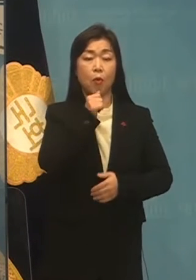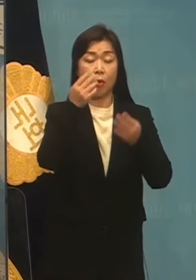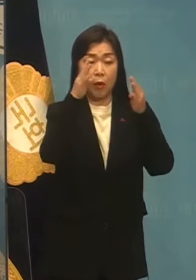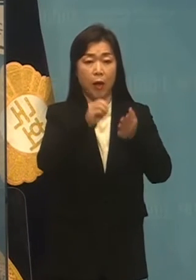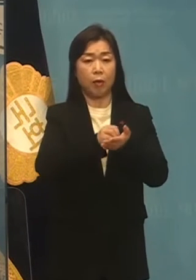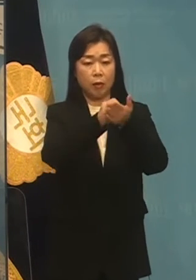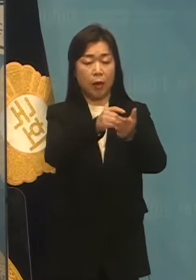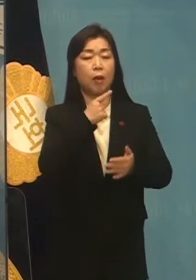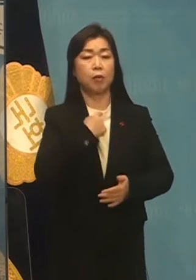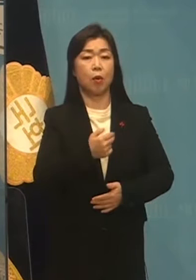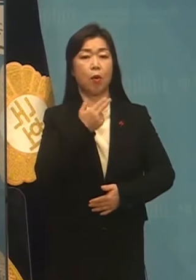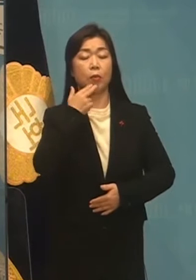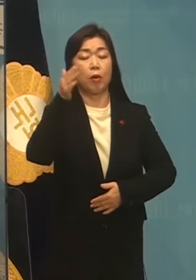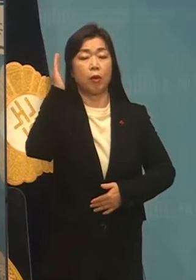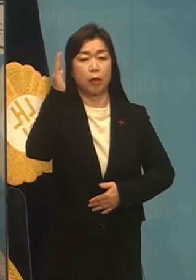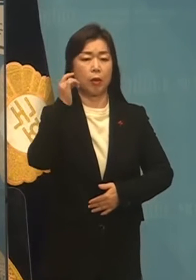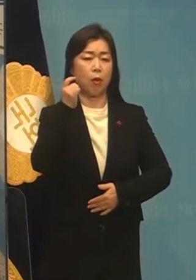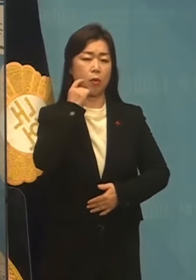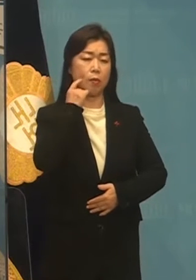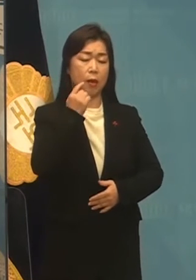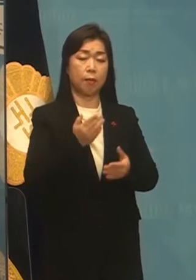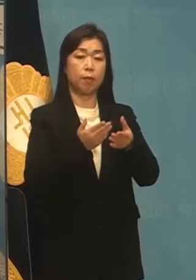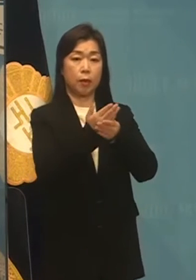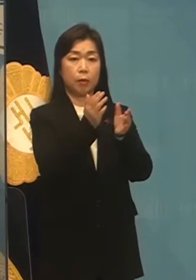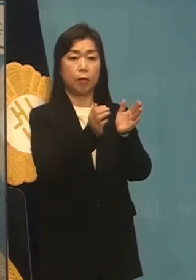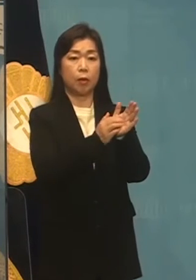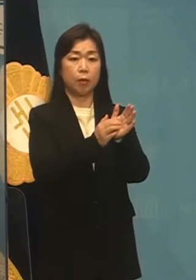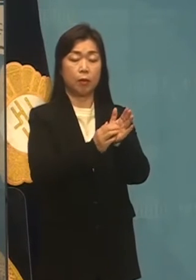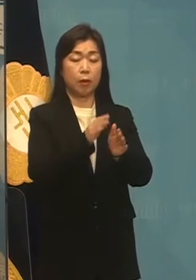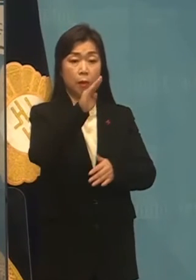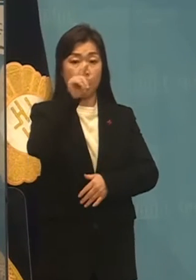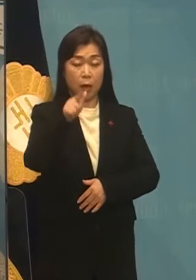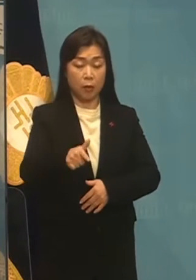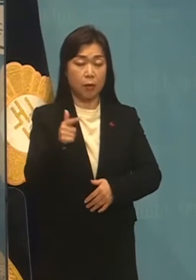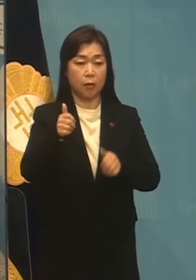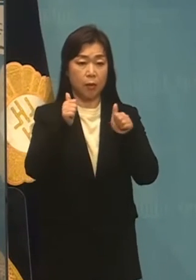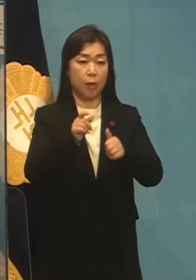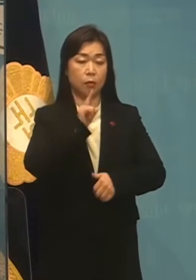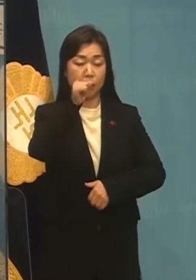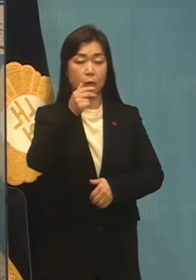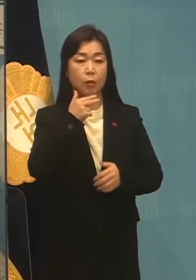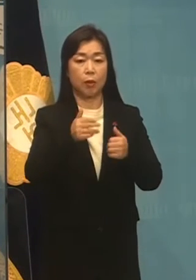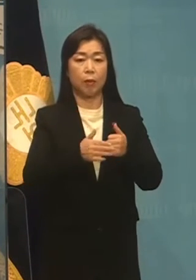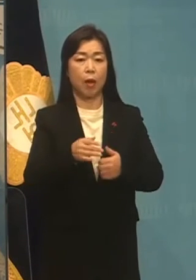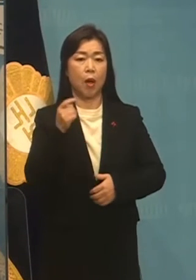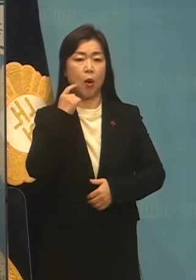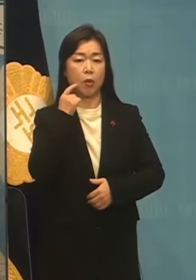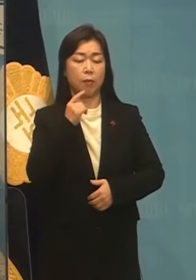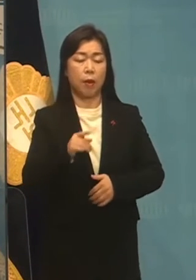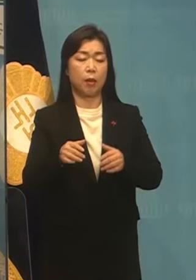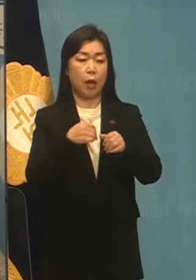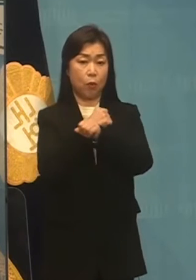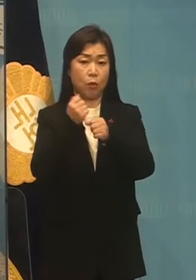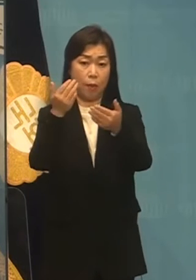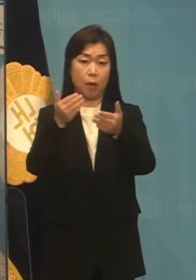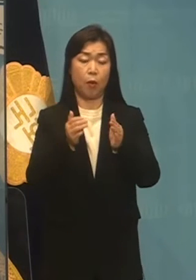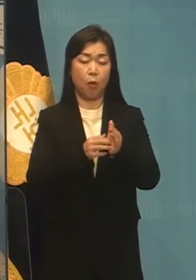명백합니다. 박 시장은 불기소 처분을 면제부 삼아 자신의 거짓말까지 용서받았다는